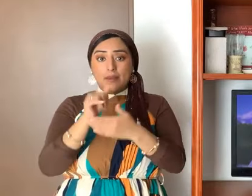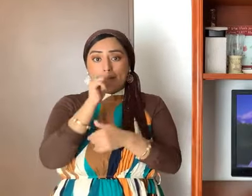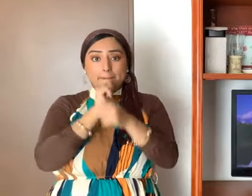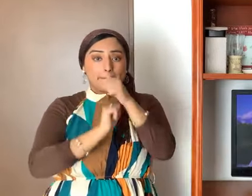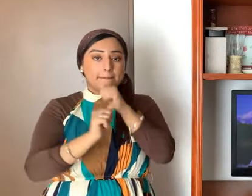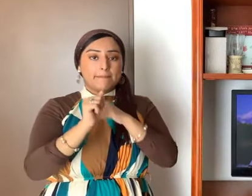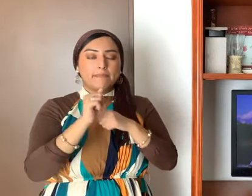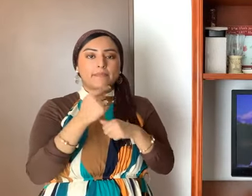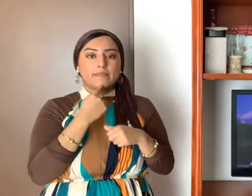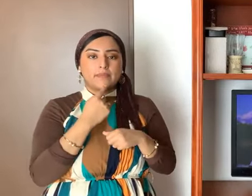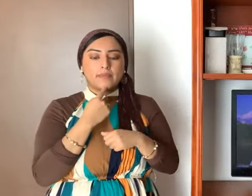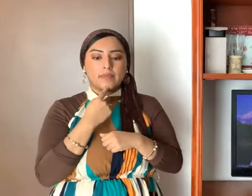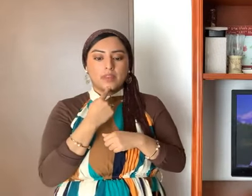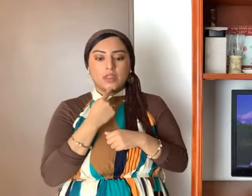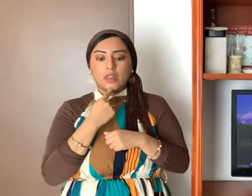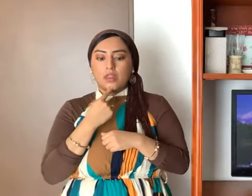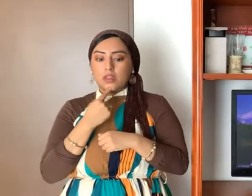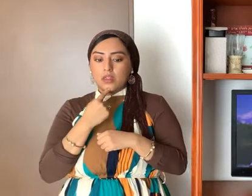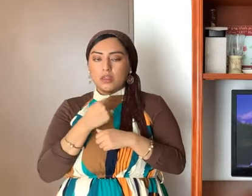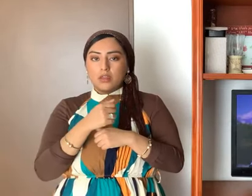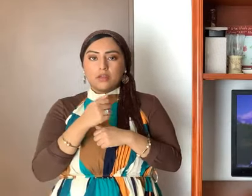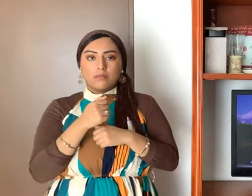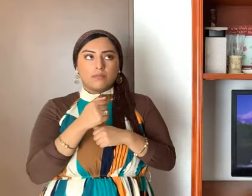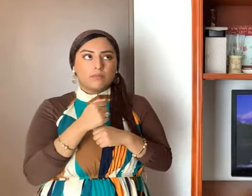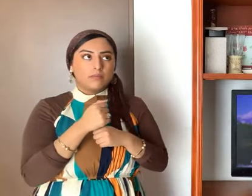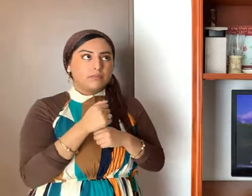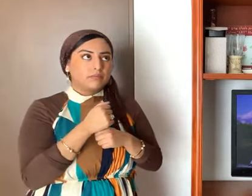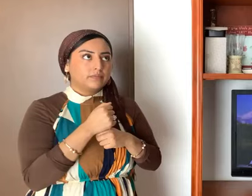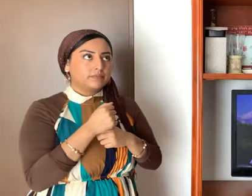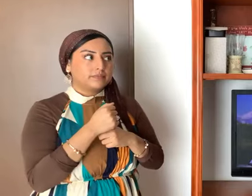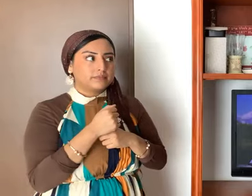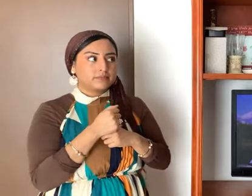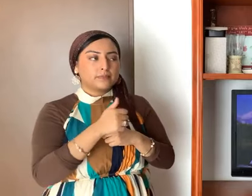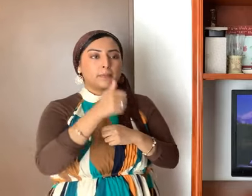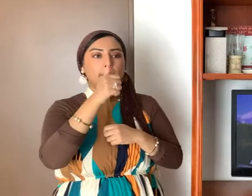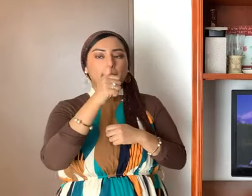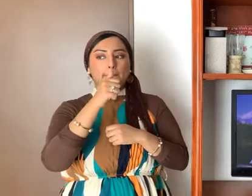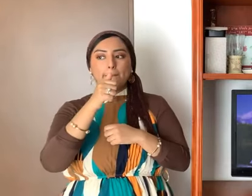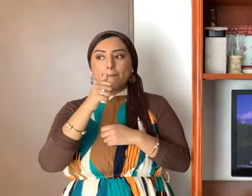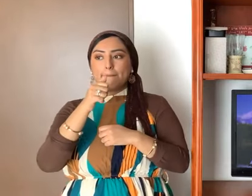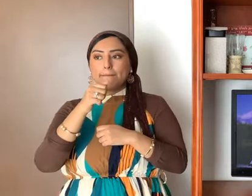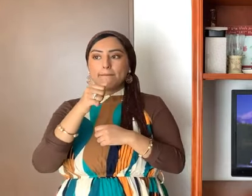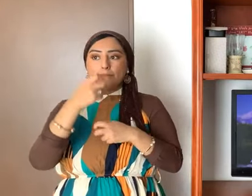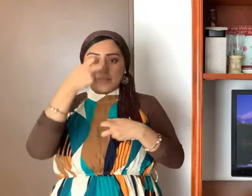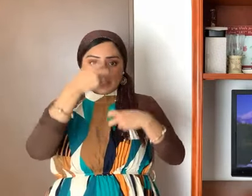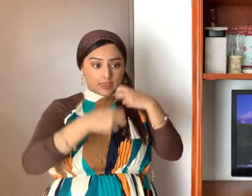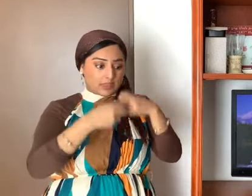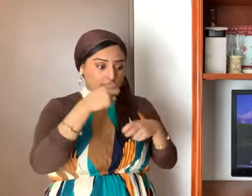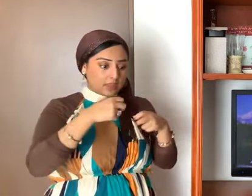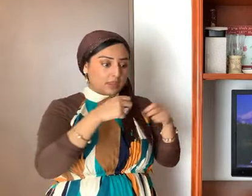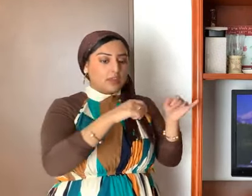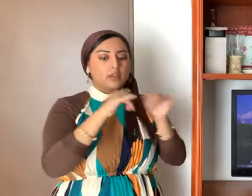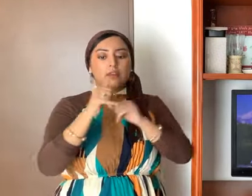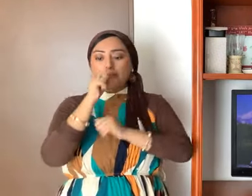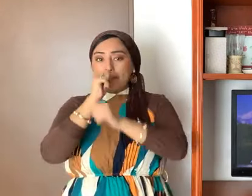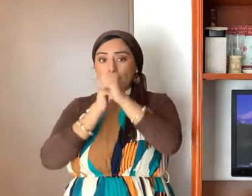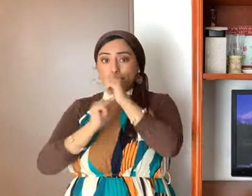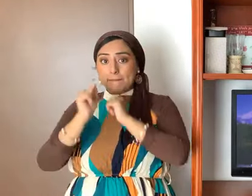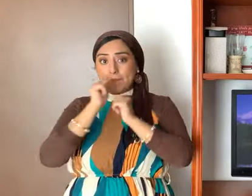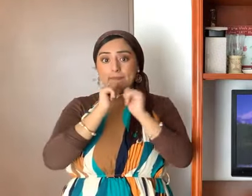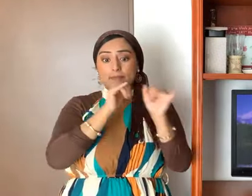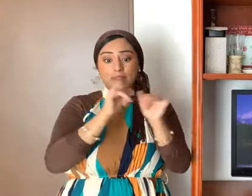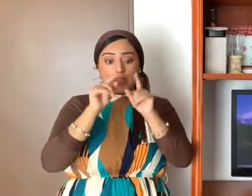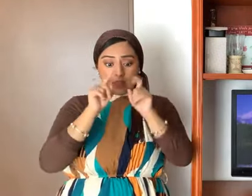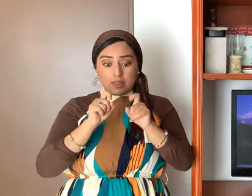paciencia, dice aquí, provee la paciencia. Vamos a volverlo a leer. La tribulación produce paciencia, y la